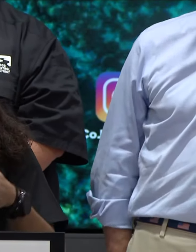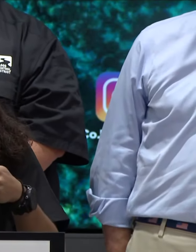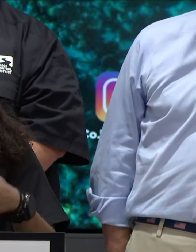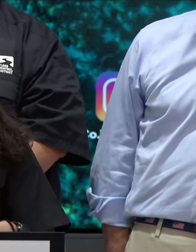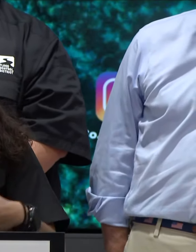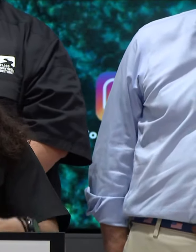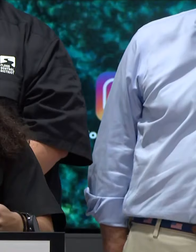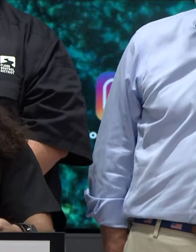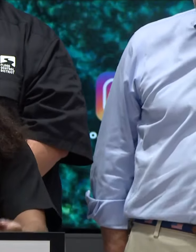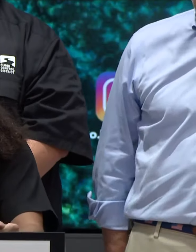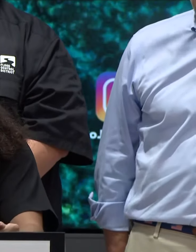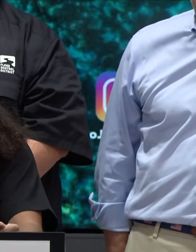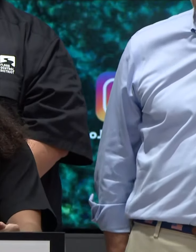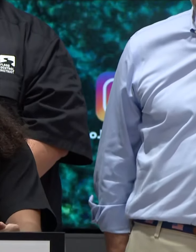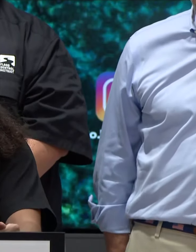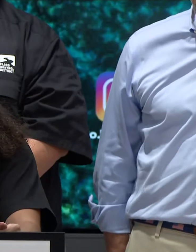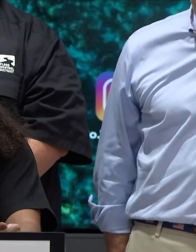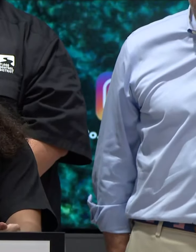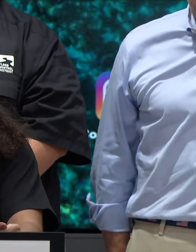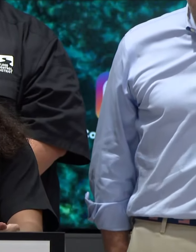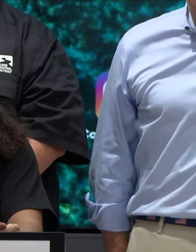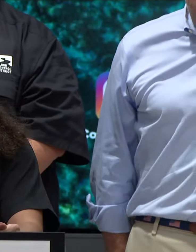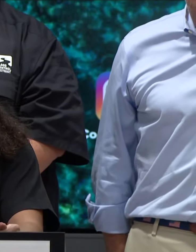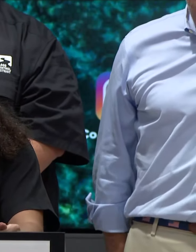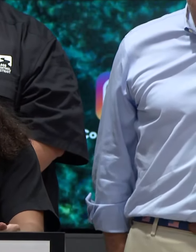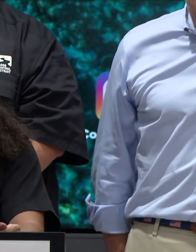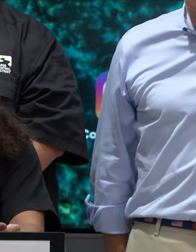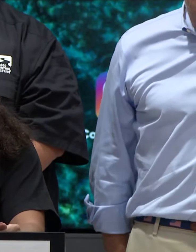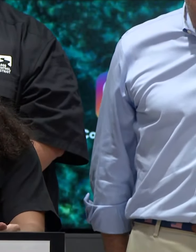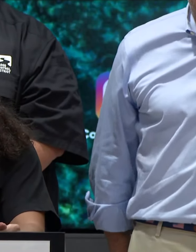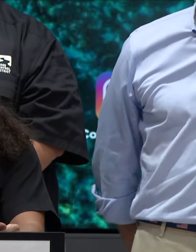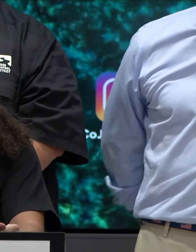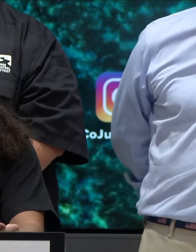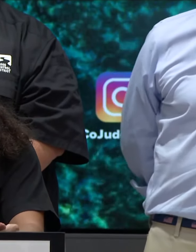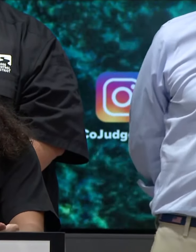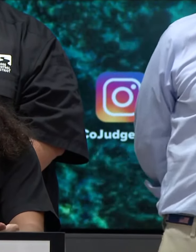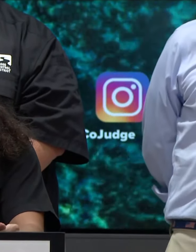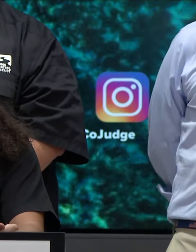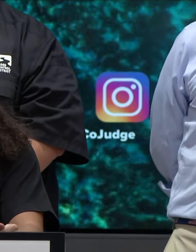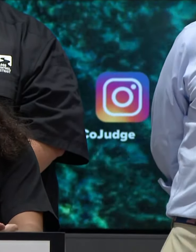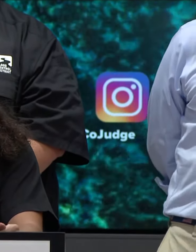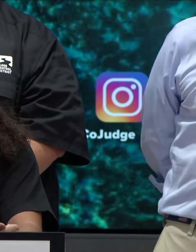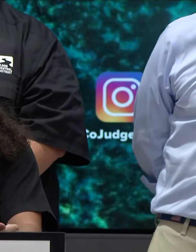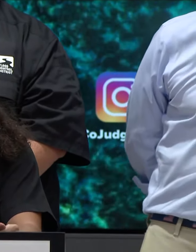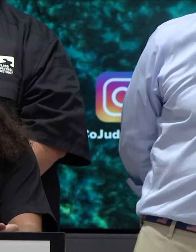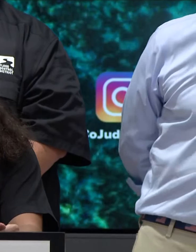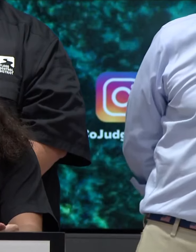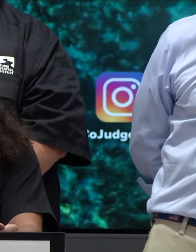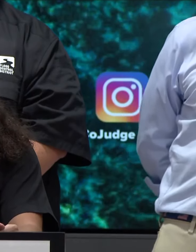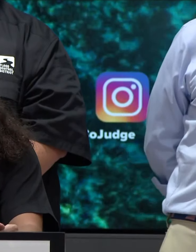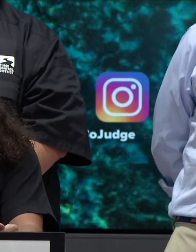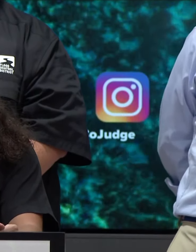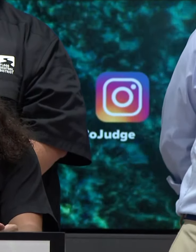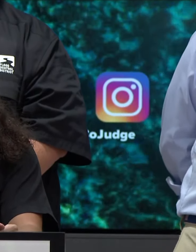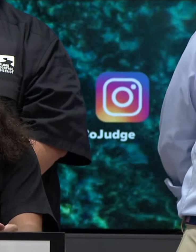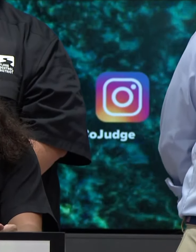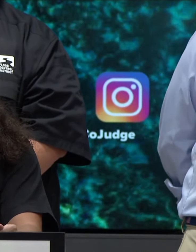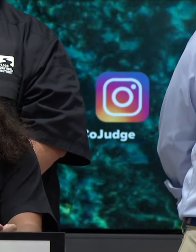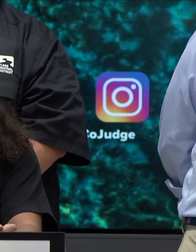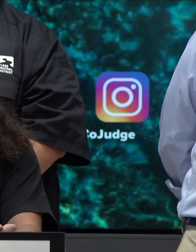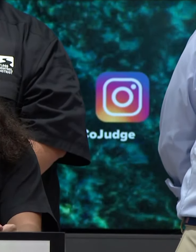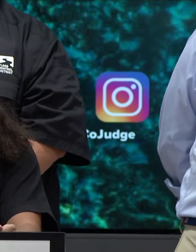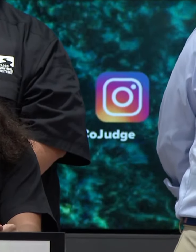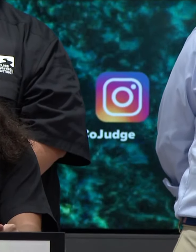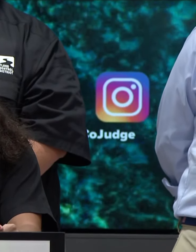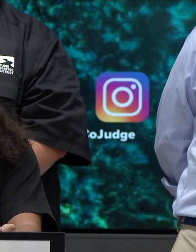Finalmente, necesitamos de su ayuda para también poderlo cuidar. Entonces, tenemos recursos disponibles. Si tiene una situación de emergencia, puede